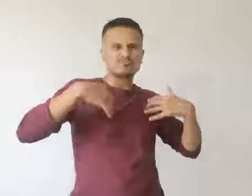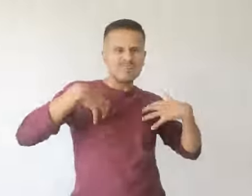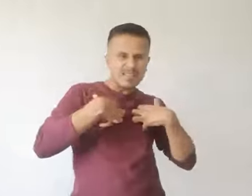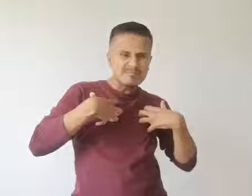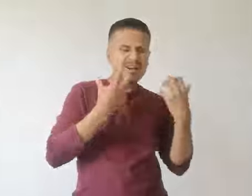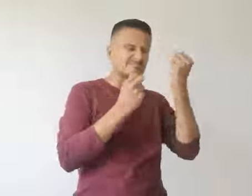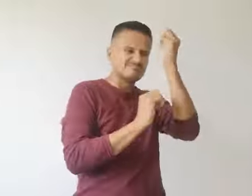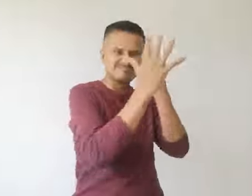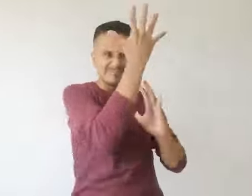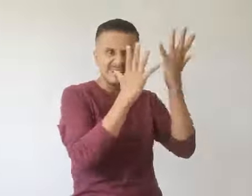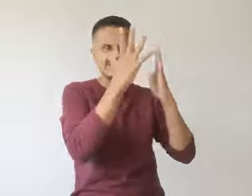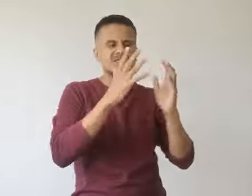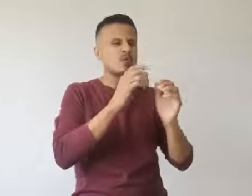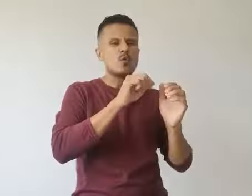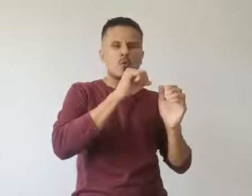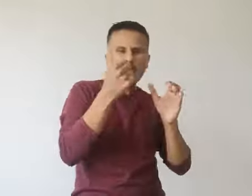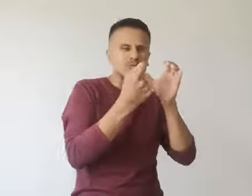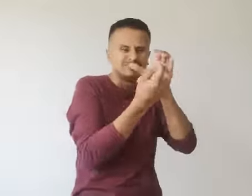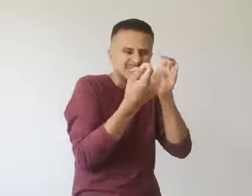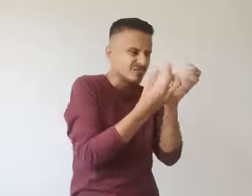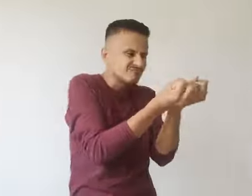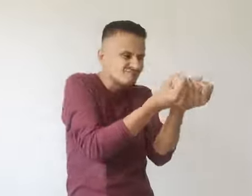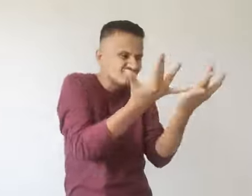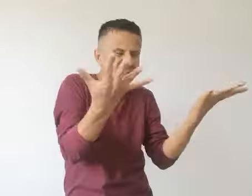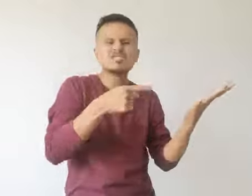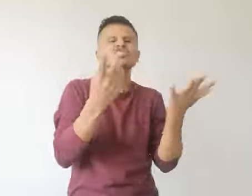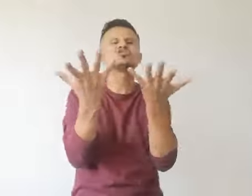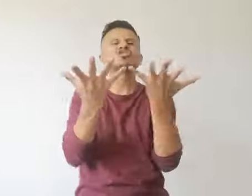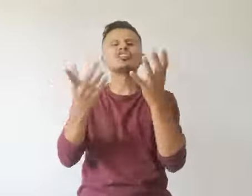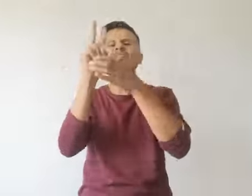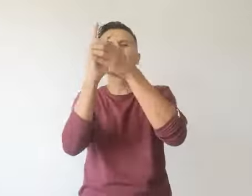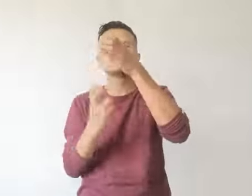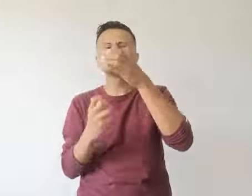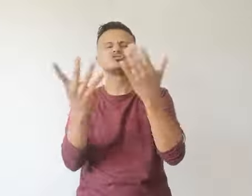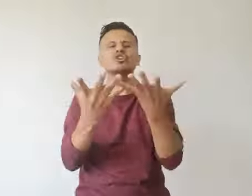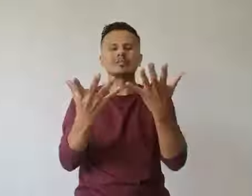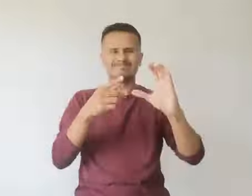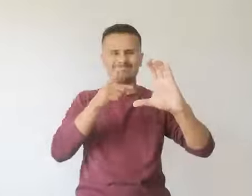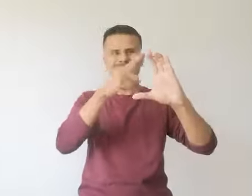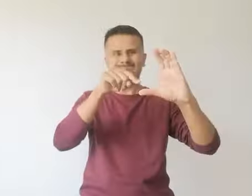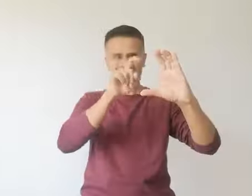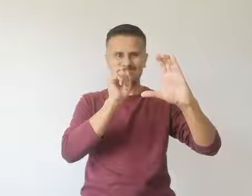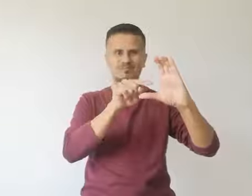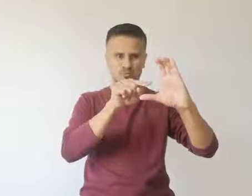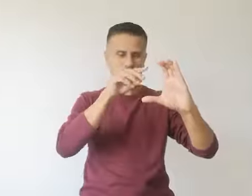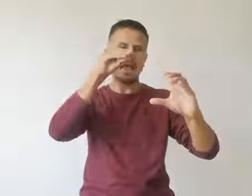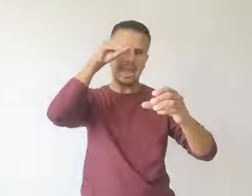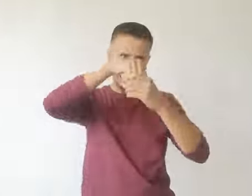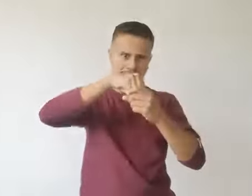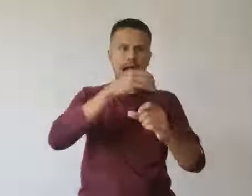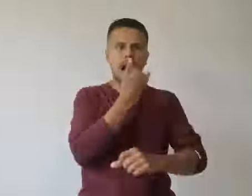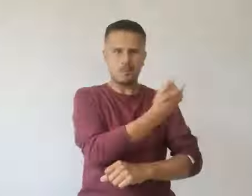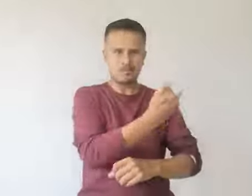y otros organismos multiceleulares, la mayoría del ADN reside en el núcleo celular. Vamos a hablar del